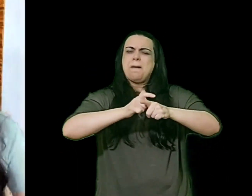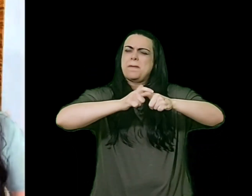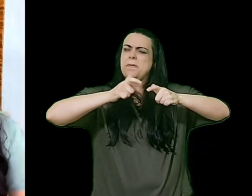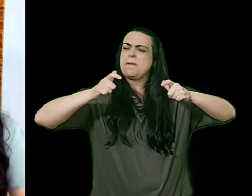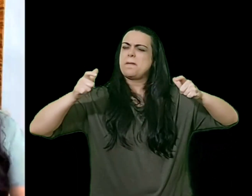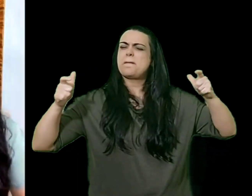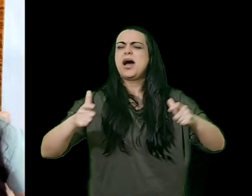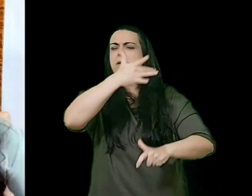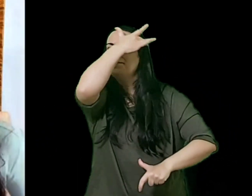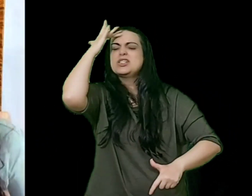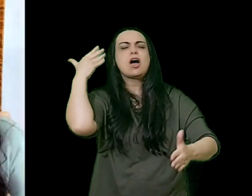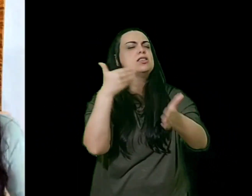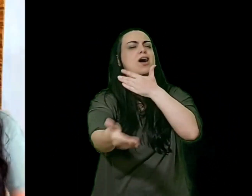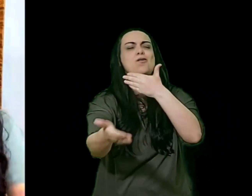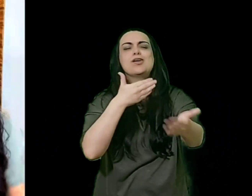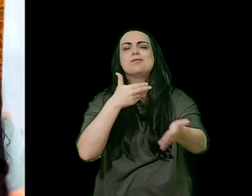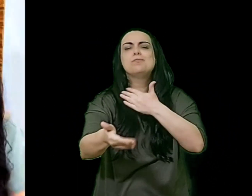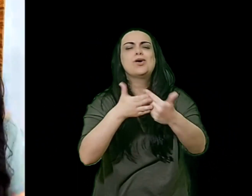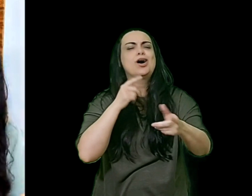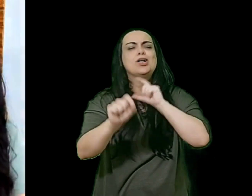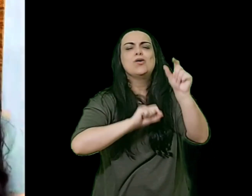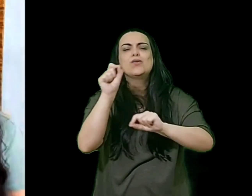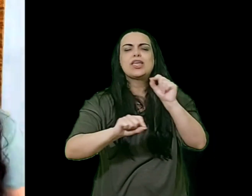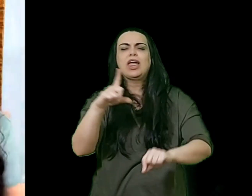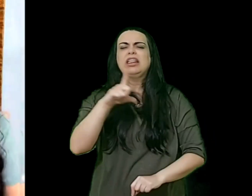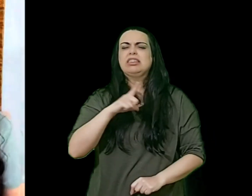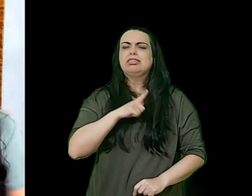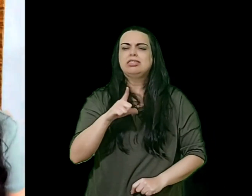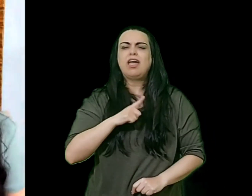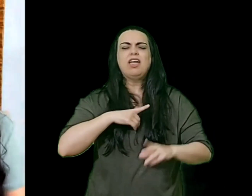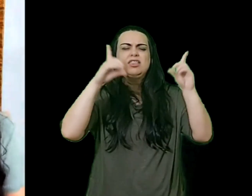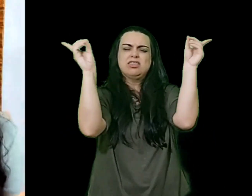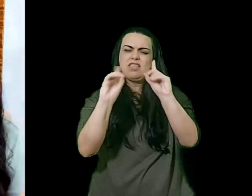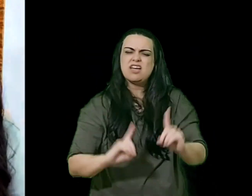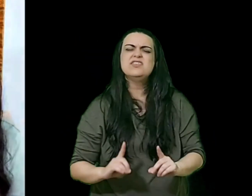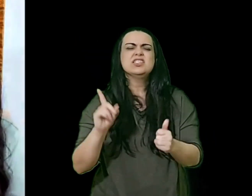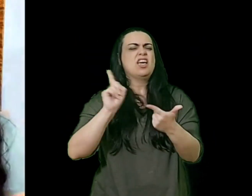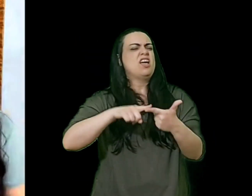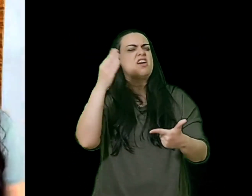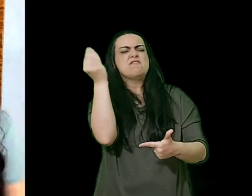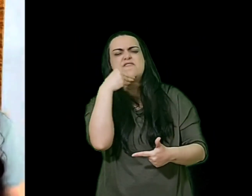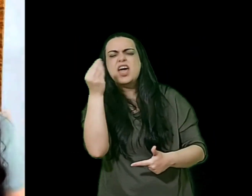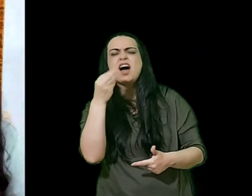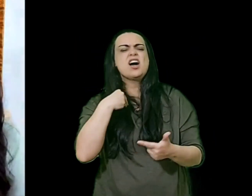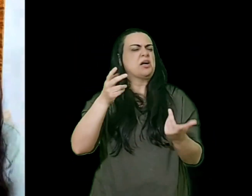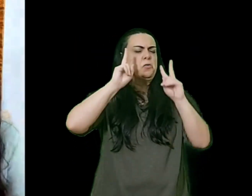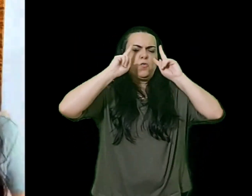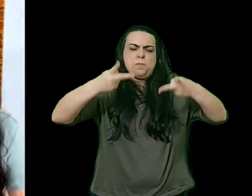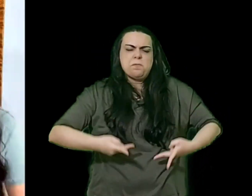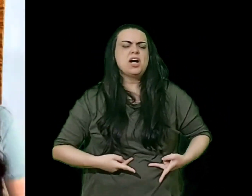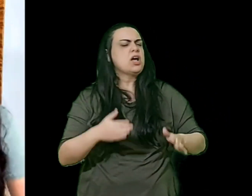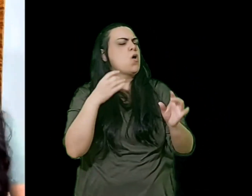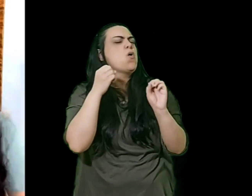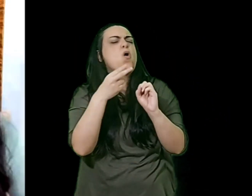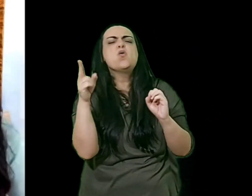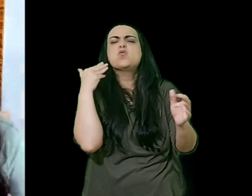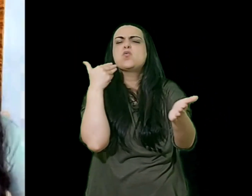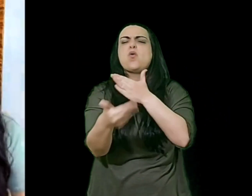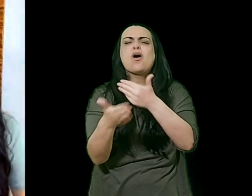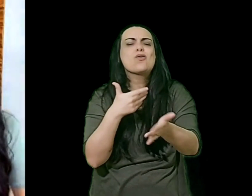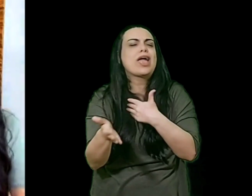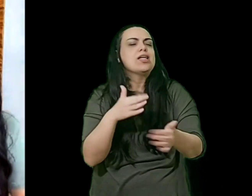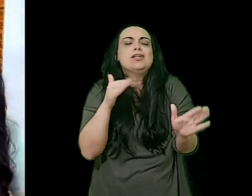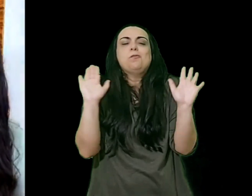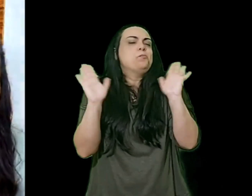pessoas, independente das suas fragilidades, das suas deficiências, sejam elas humanas ou quais